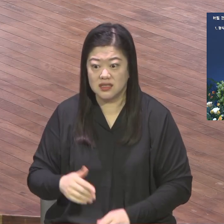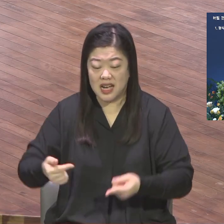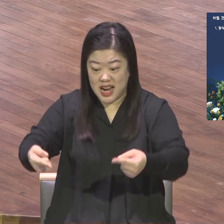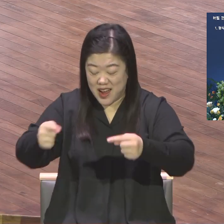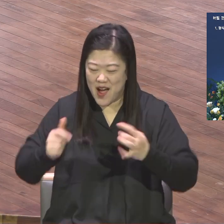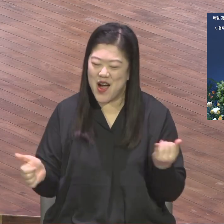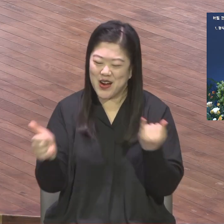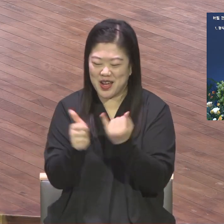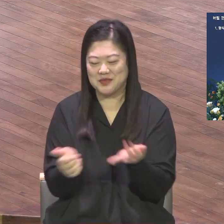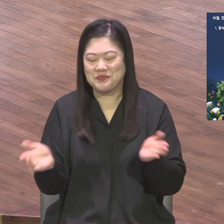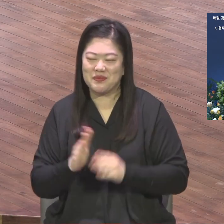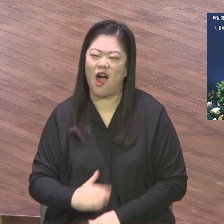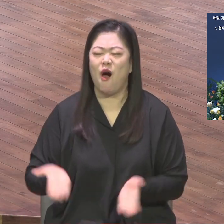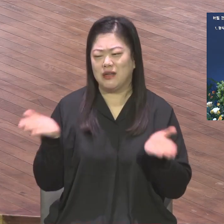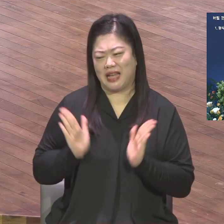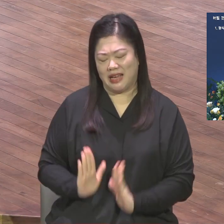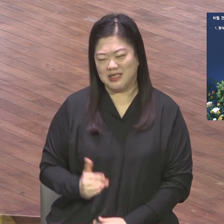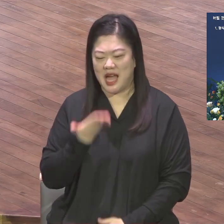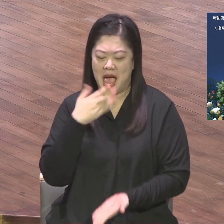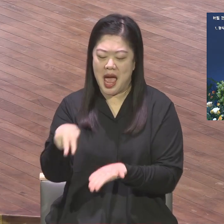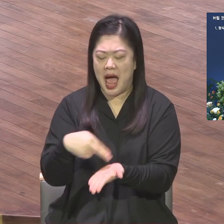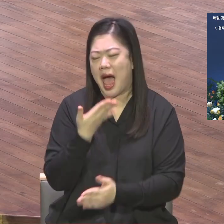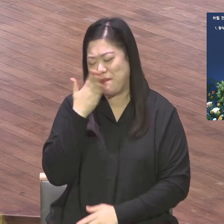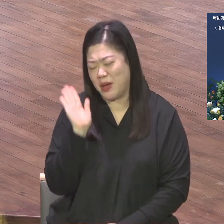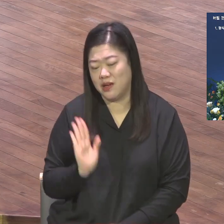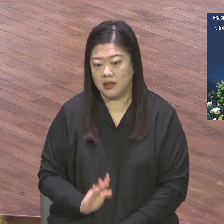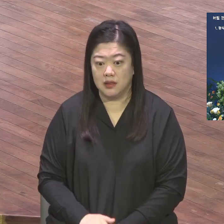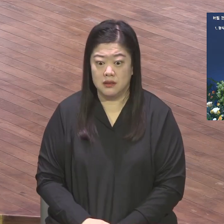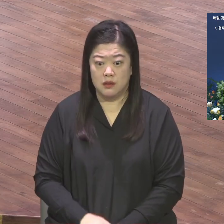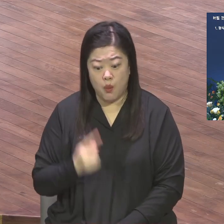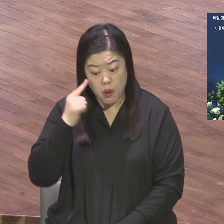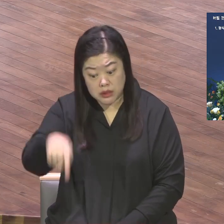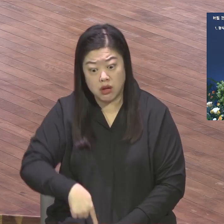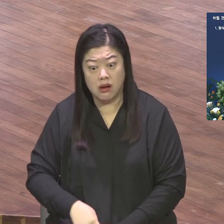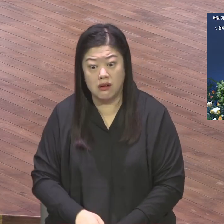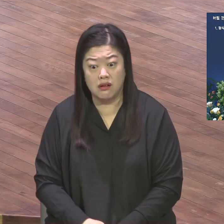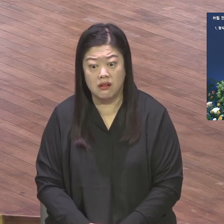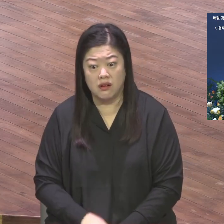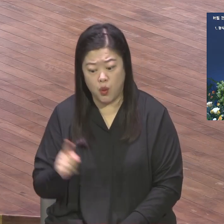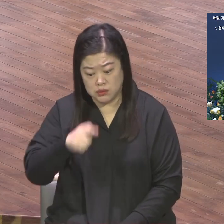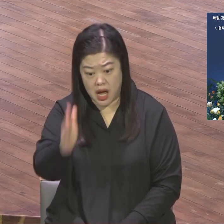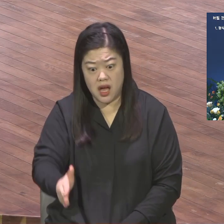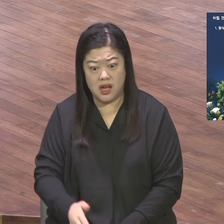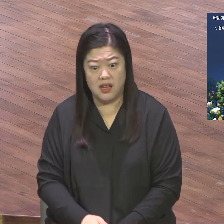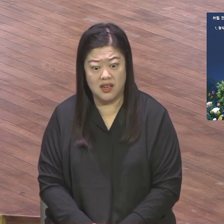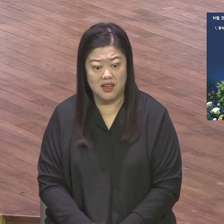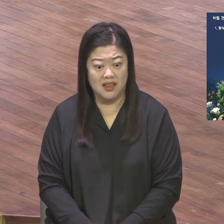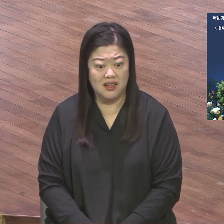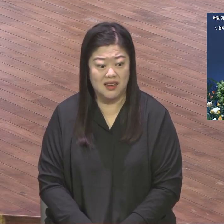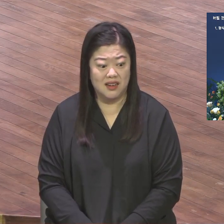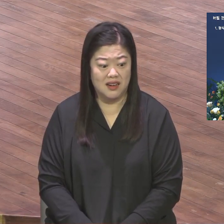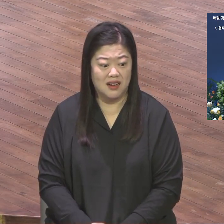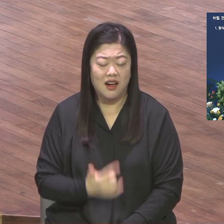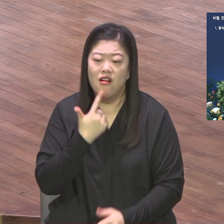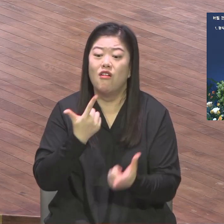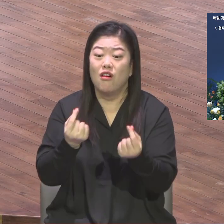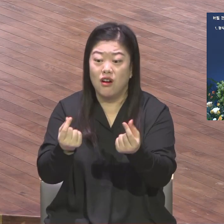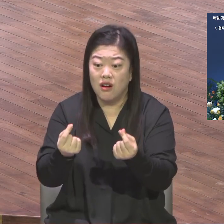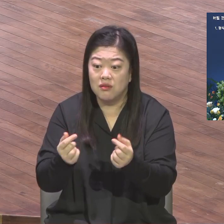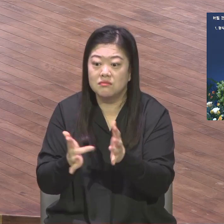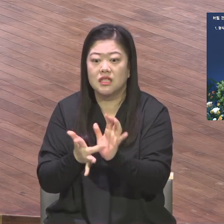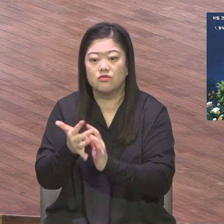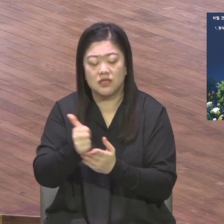잔치집에서 금식한다고 앉아있단 말이야. 말 되냐? 예수님 그 말씀이에요. 예수님은